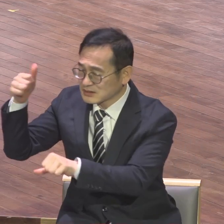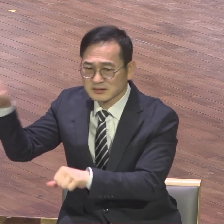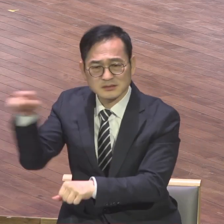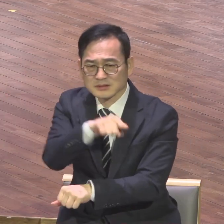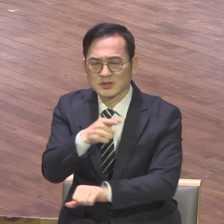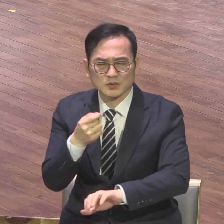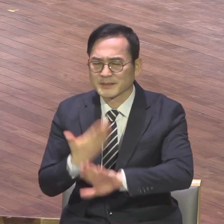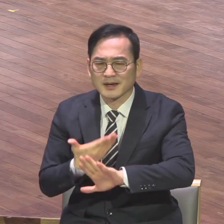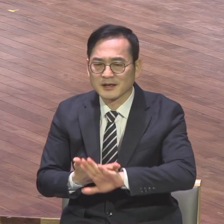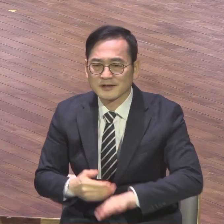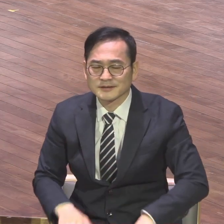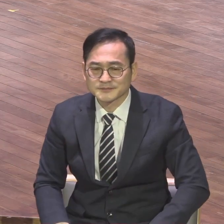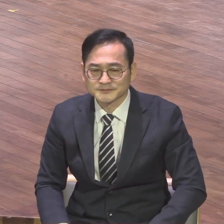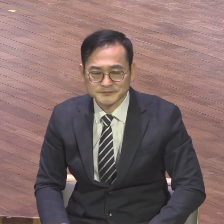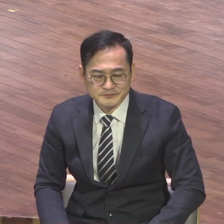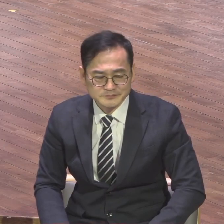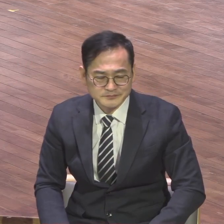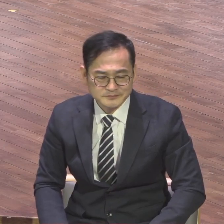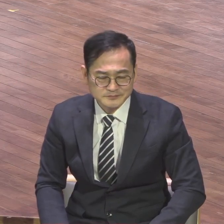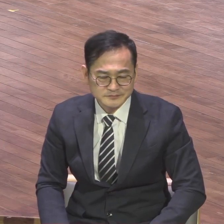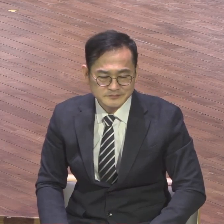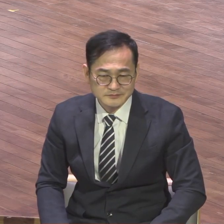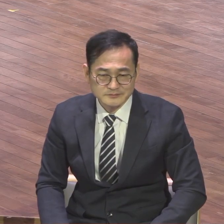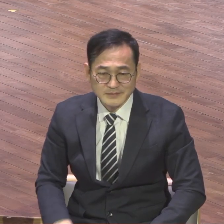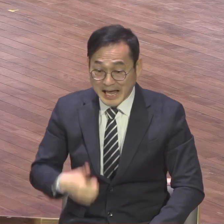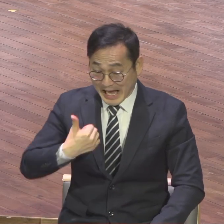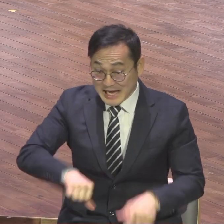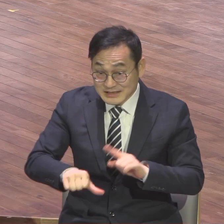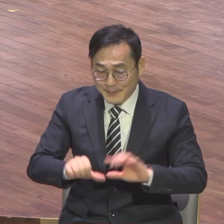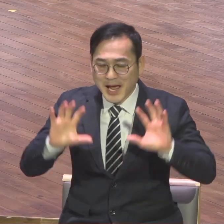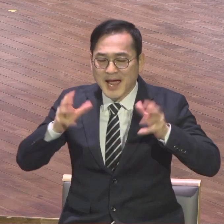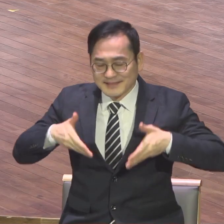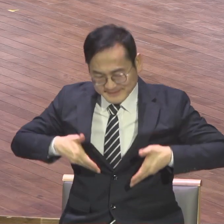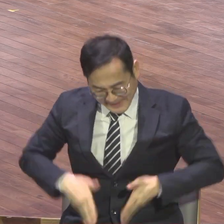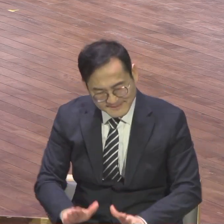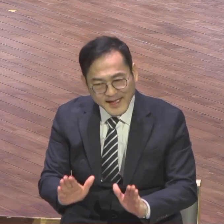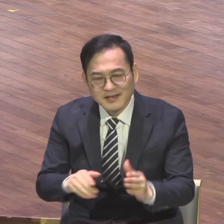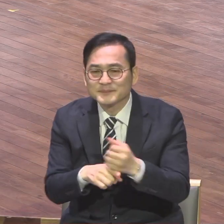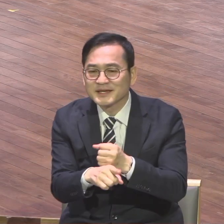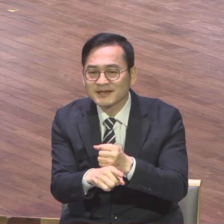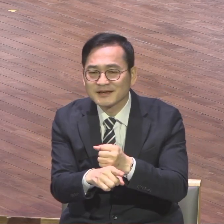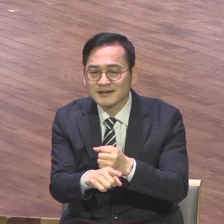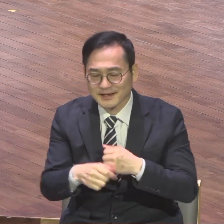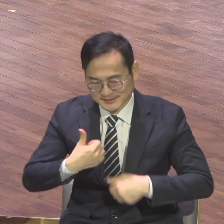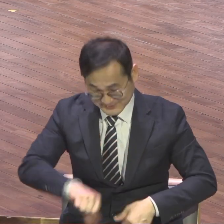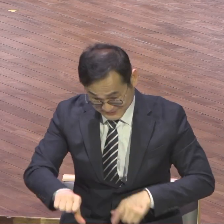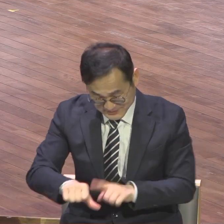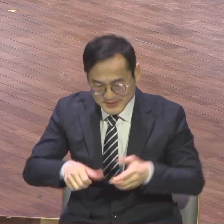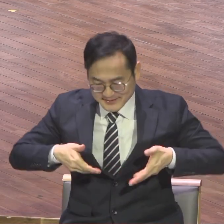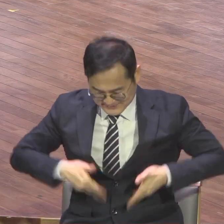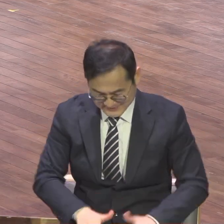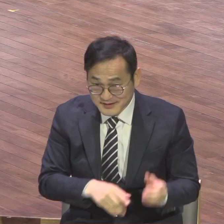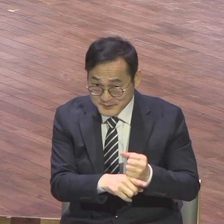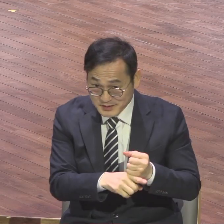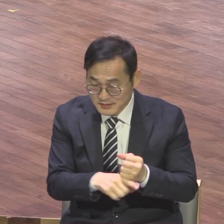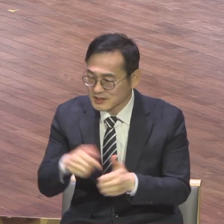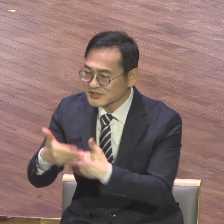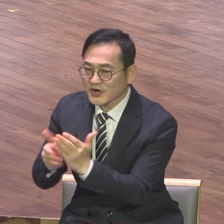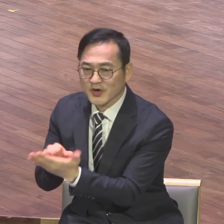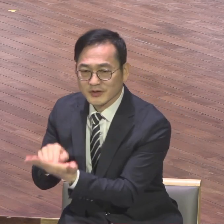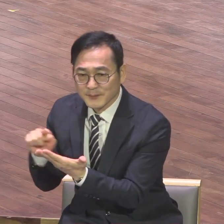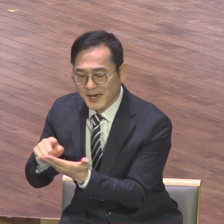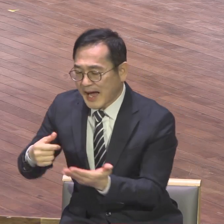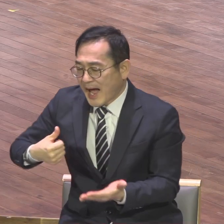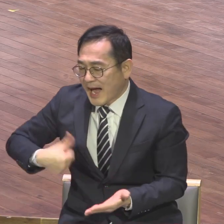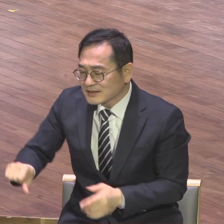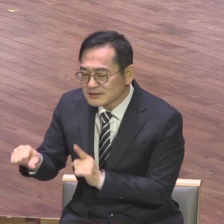우리는 아들 그러면 낳다 출생하다라고 하는 의미로 사용하죠. 그런데 성경은 때때로